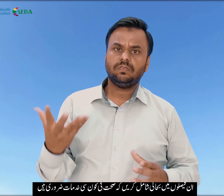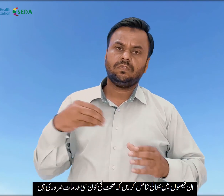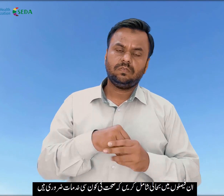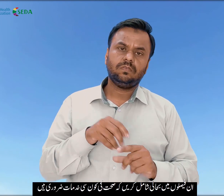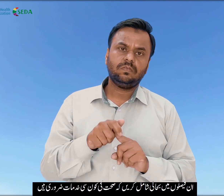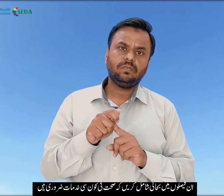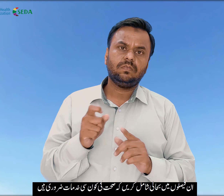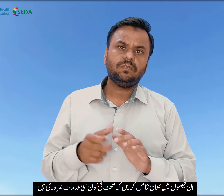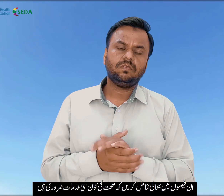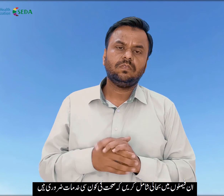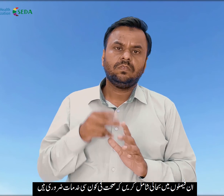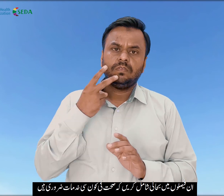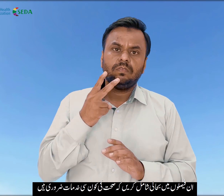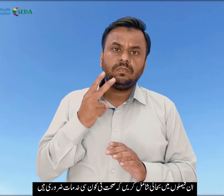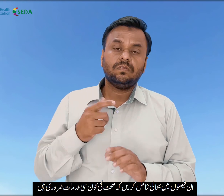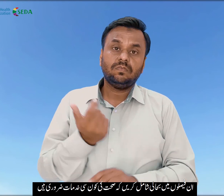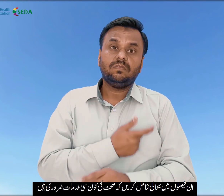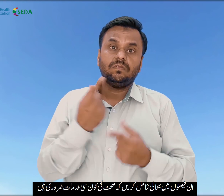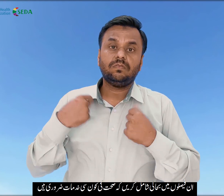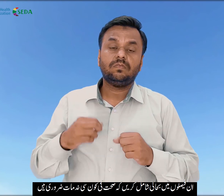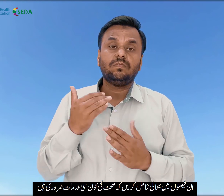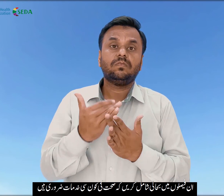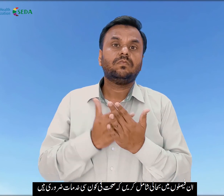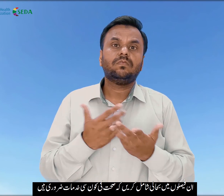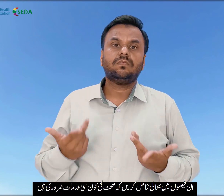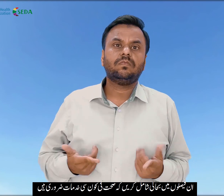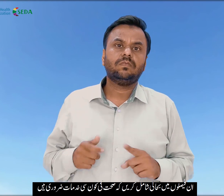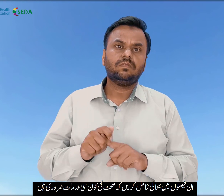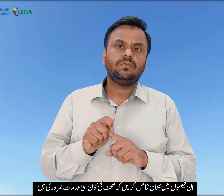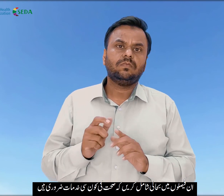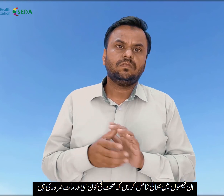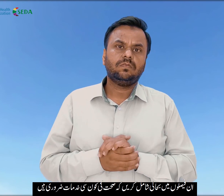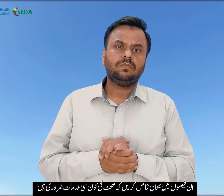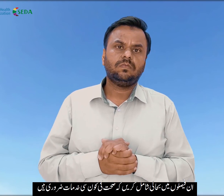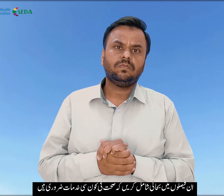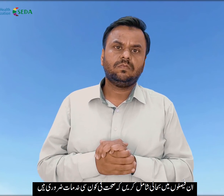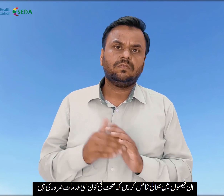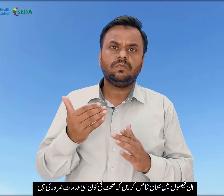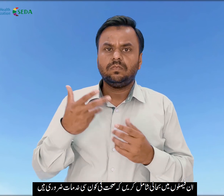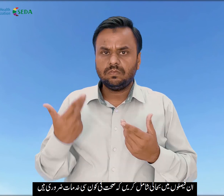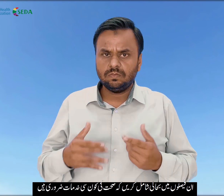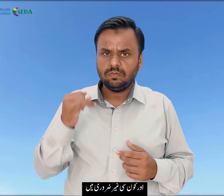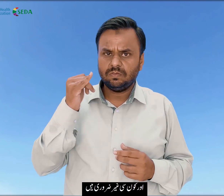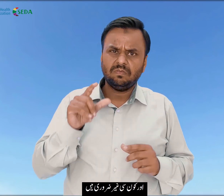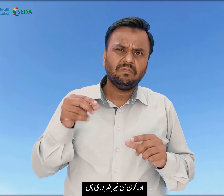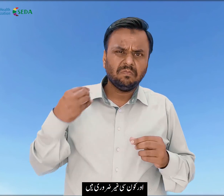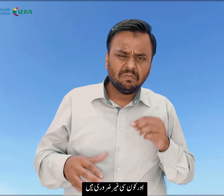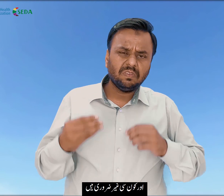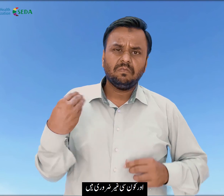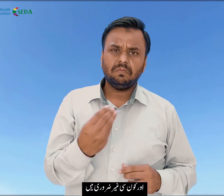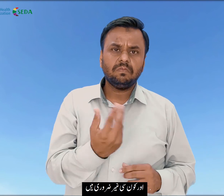بحالی شامل کریں کہ صحت کی کون سی خدمات ضروری ہیں اور کون سی غیر ضروری